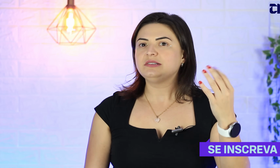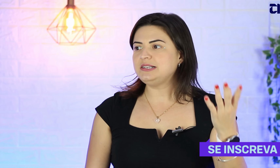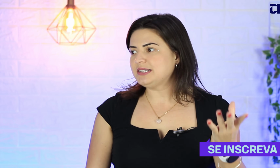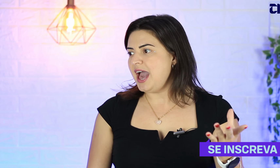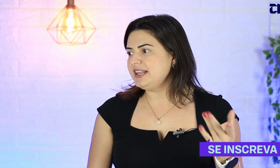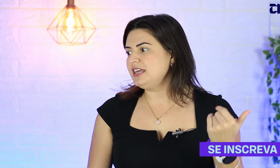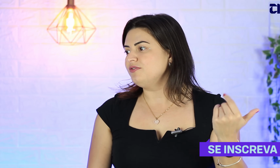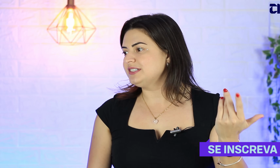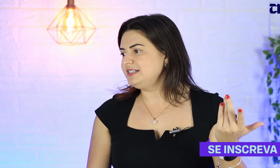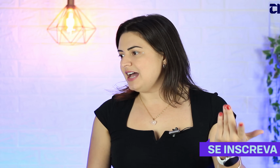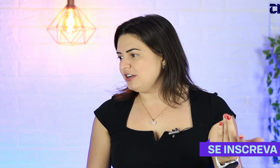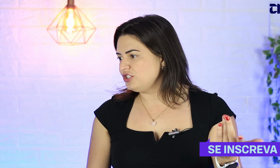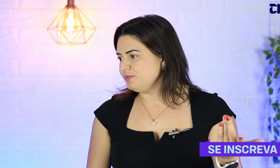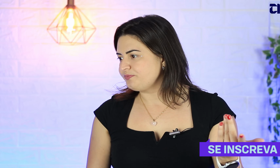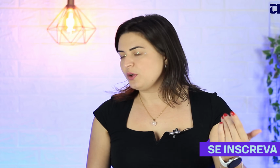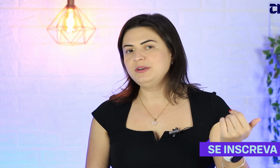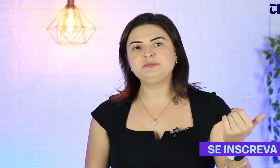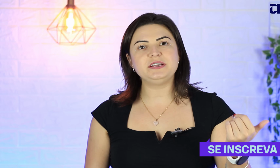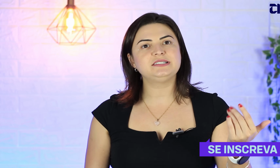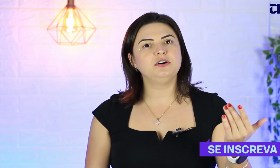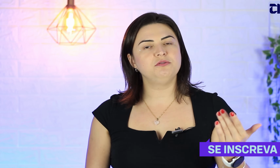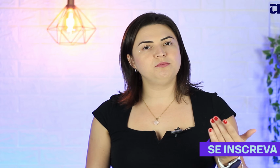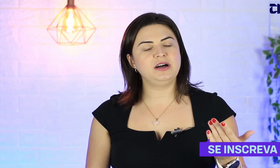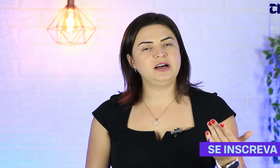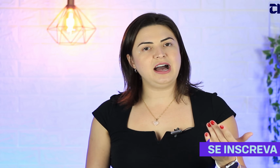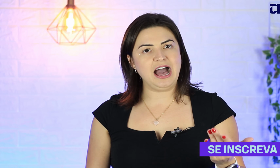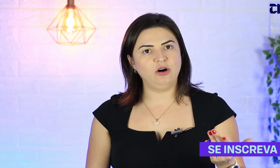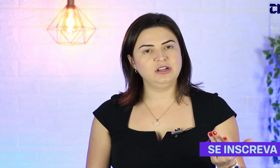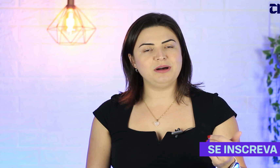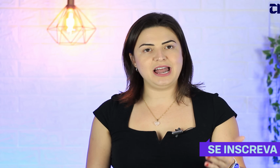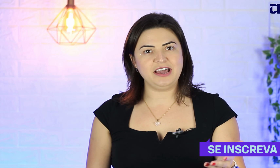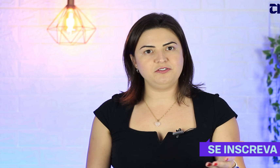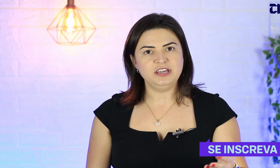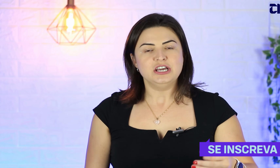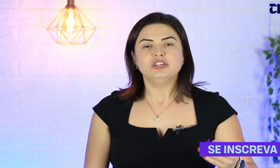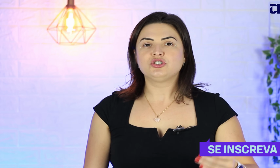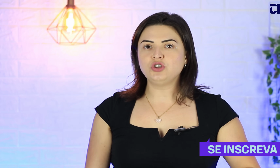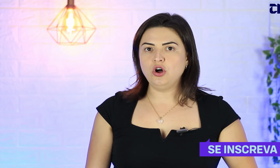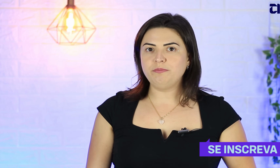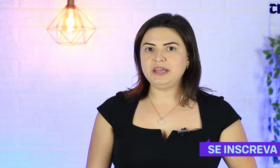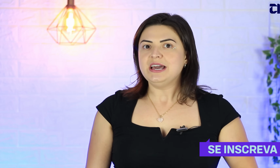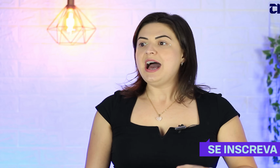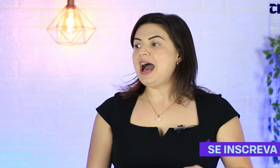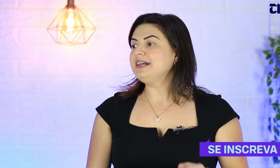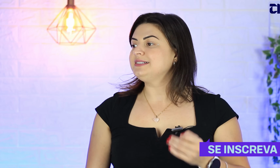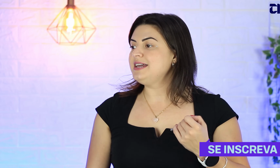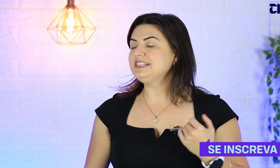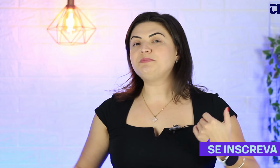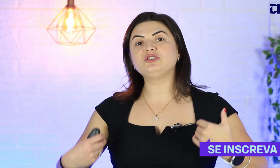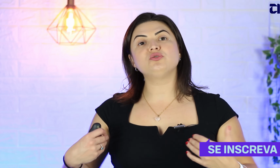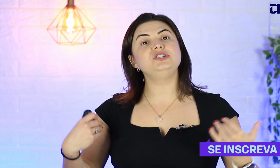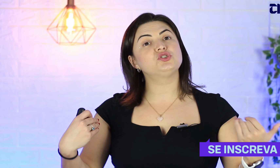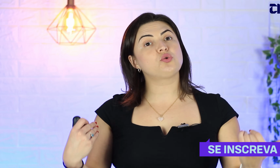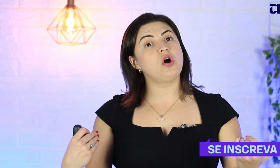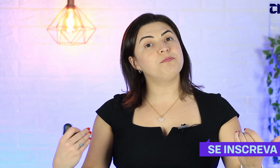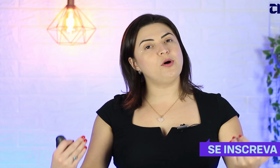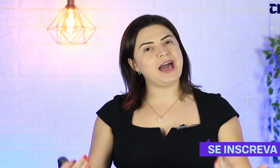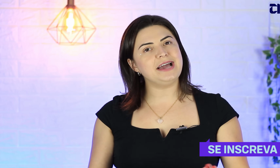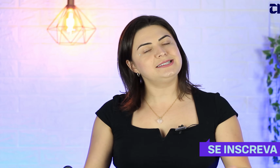Vocês querem? O vocês acham? Uma expressão, uma aula, uma live sobre as expressões corporais